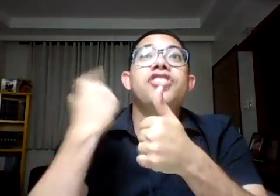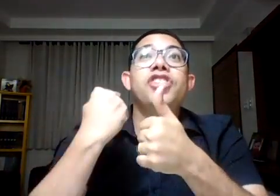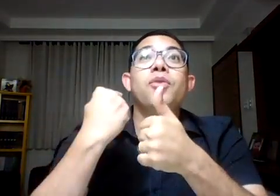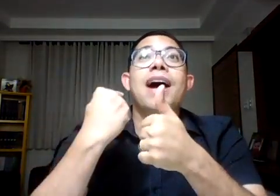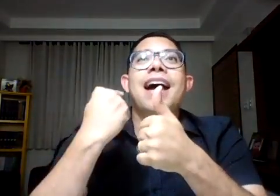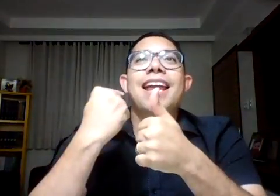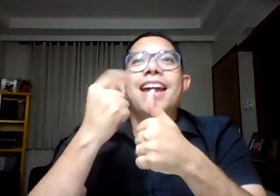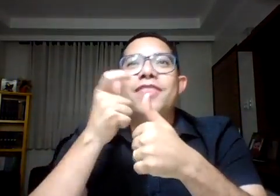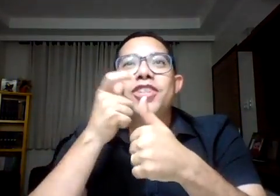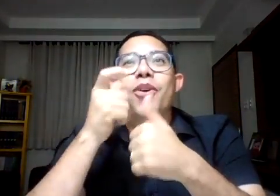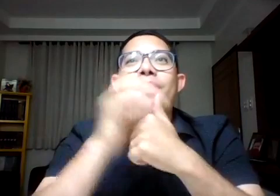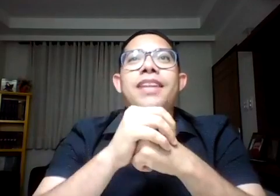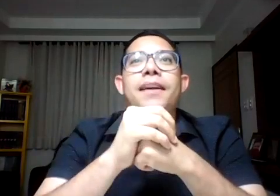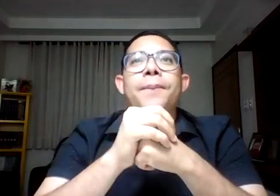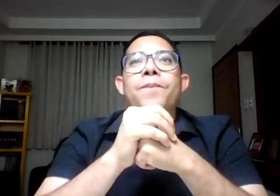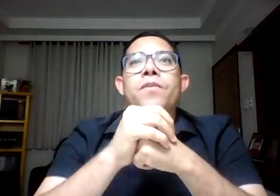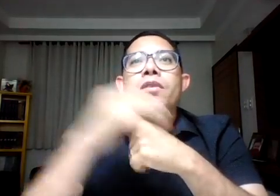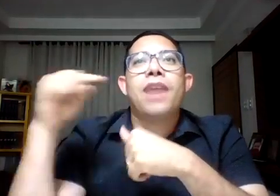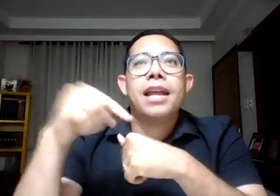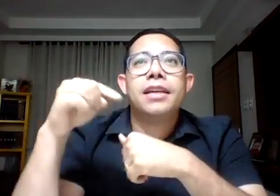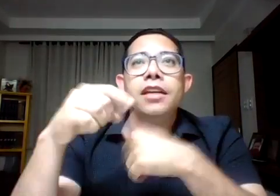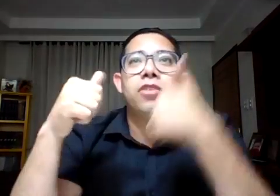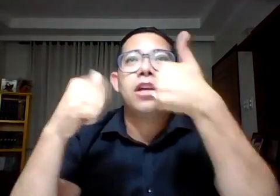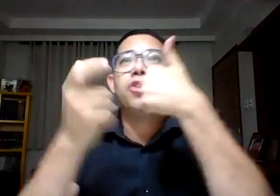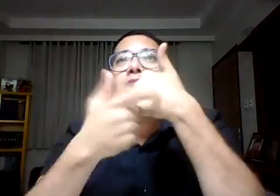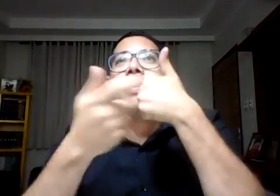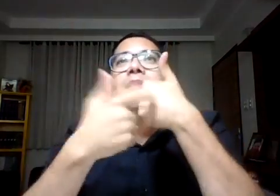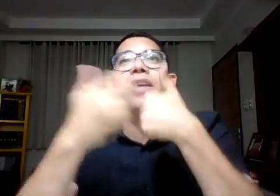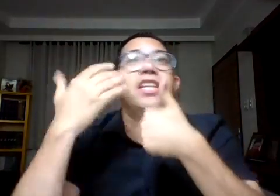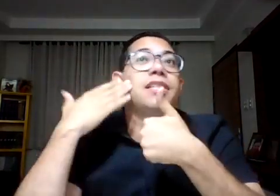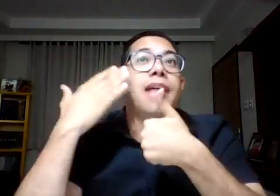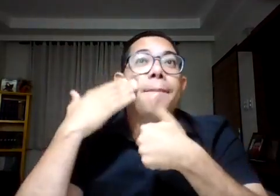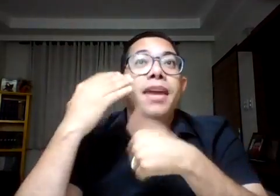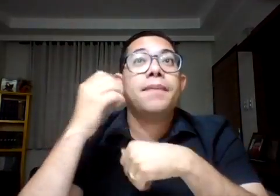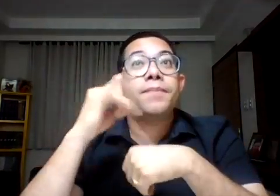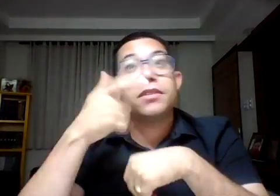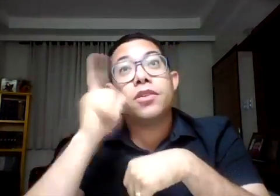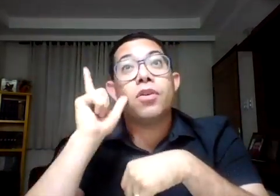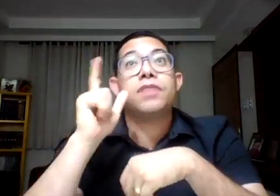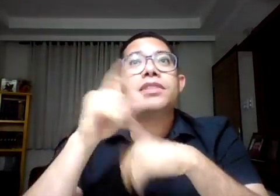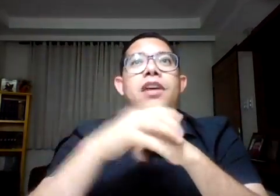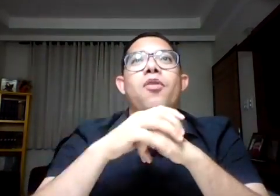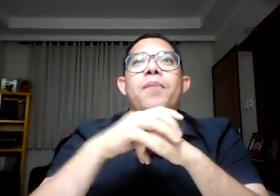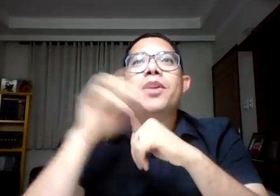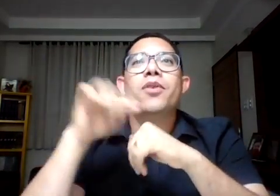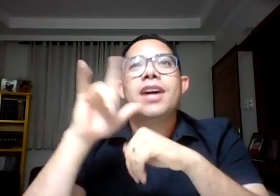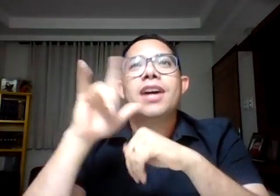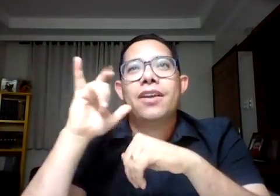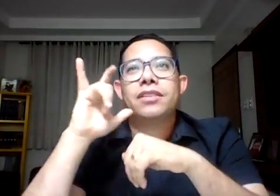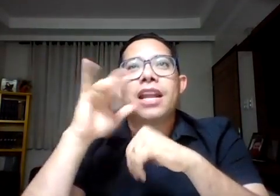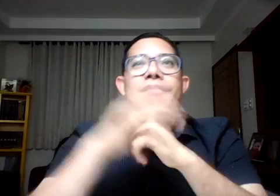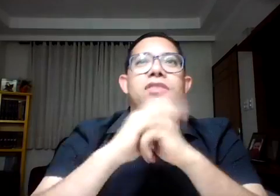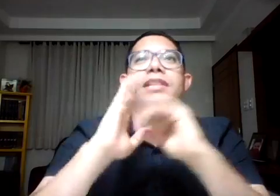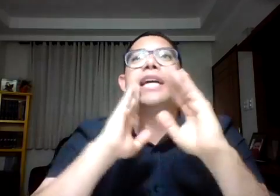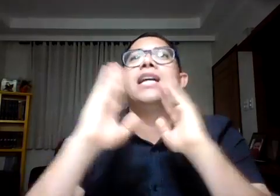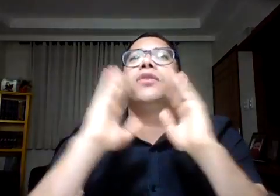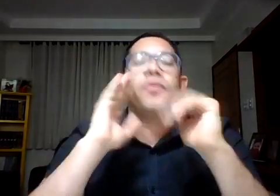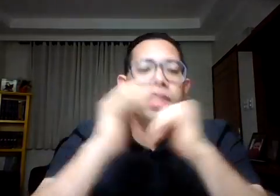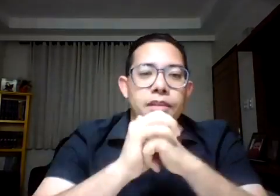assistiu a live de ontem, fala aqui, só dá um joinha para a gente saber se ontem você acompanhou a nossa live no Instagram ou no